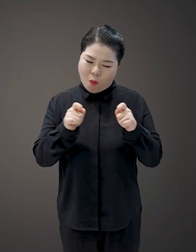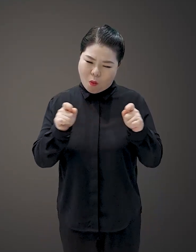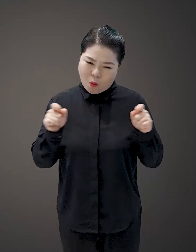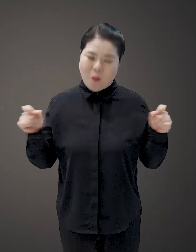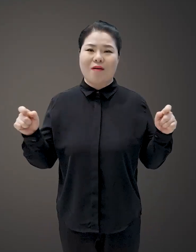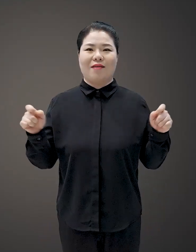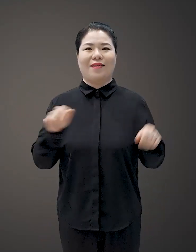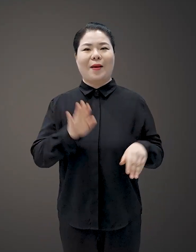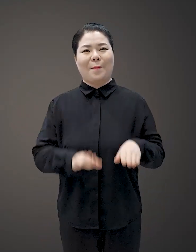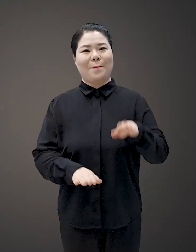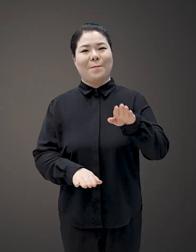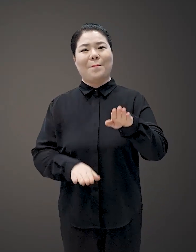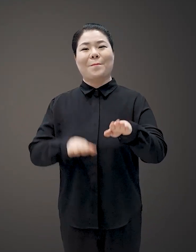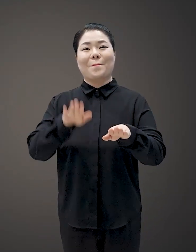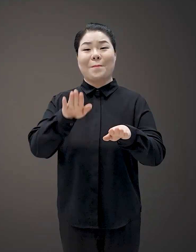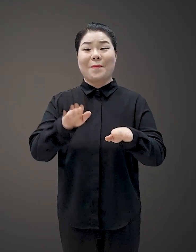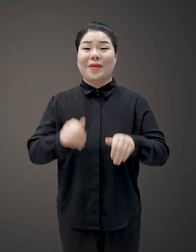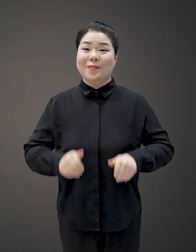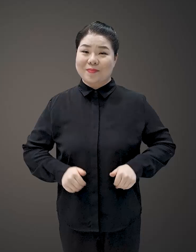걸어야 하니까요.